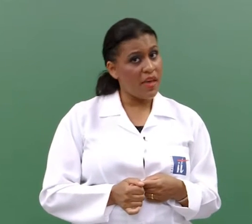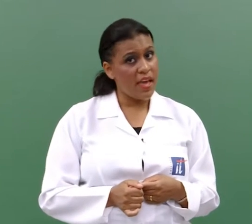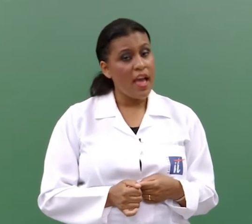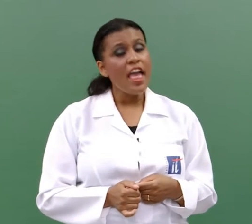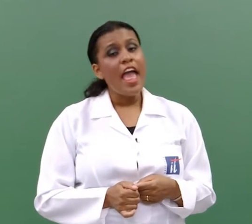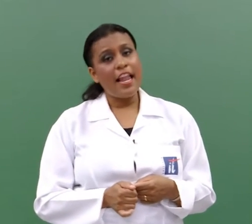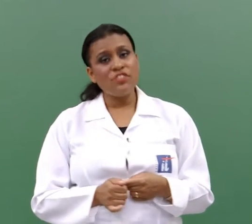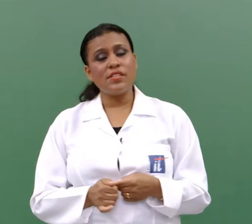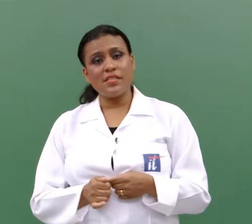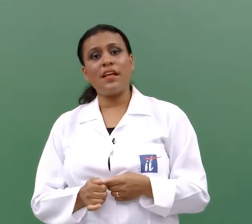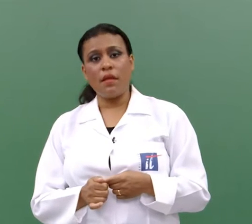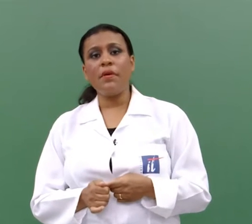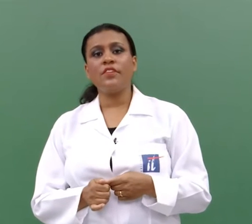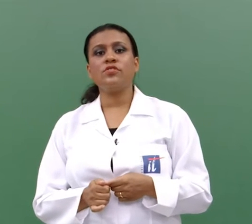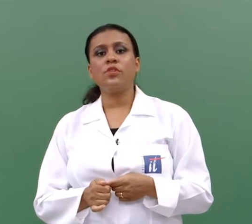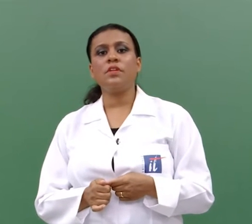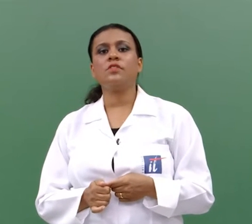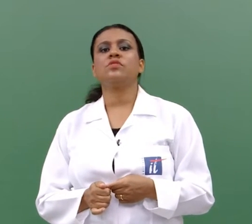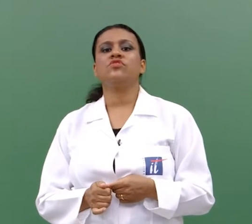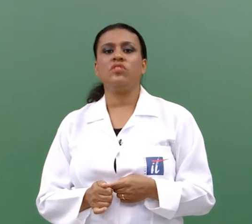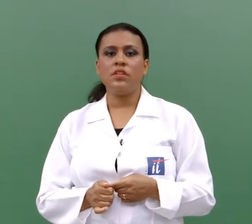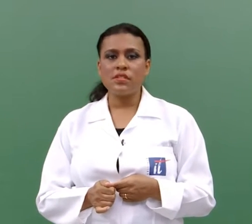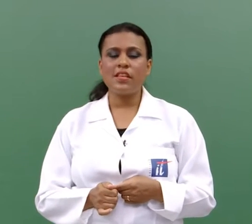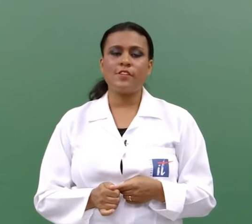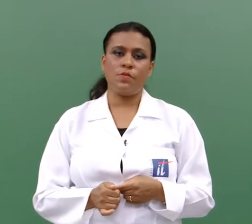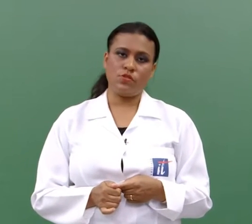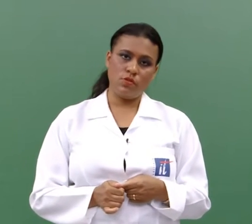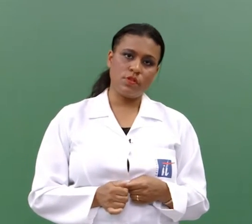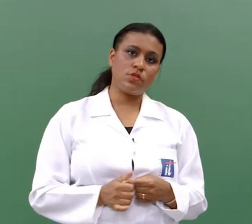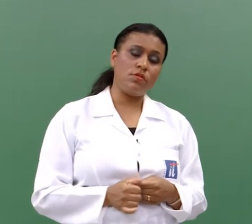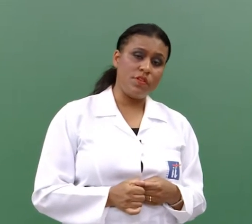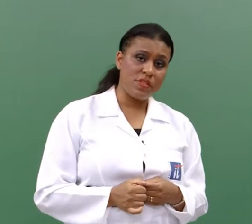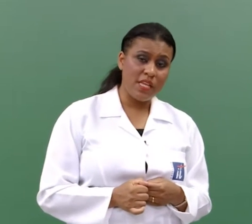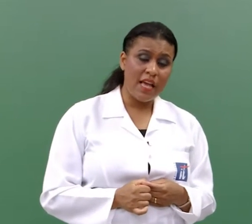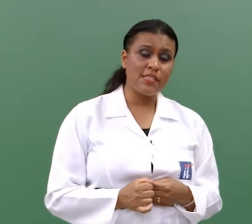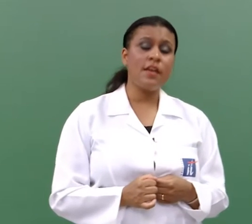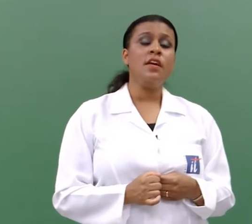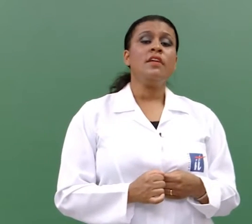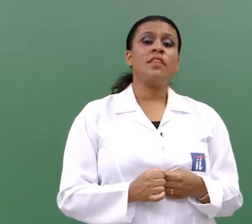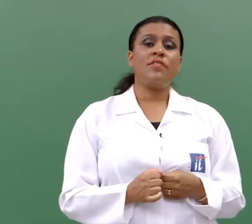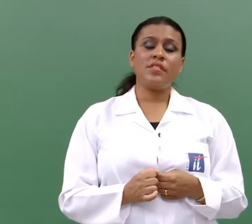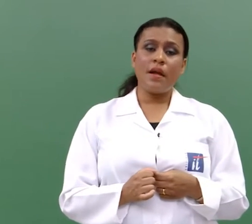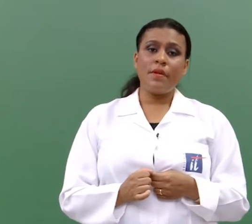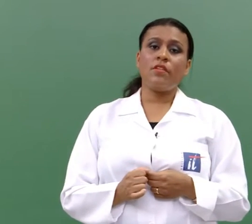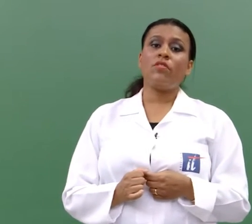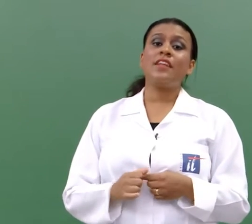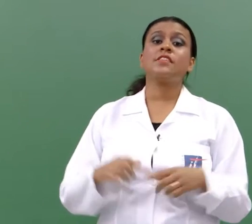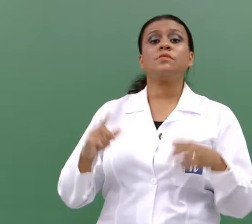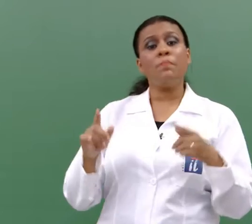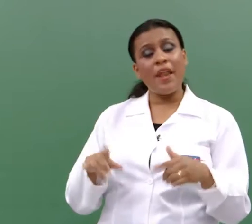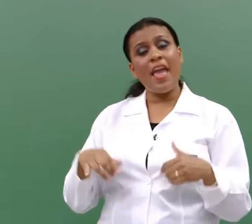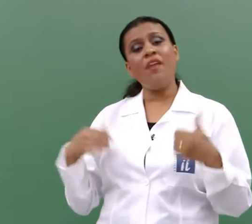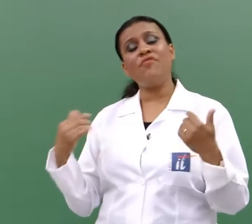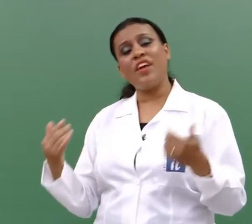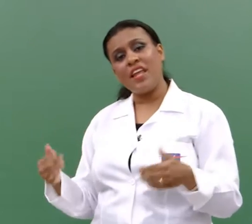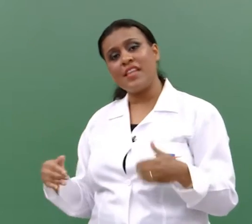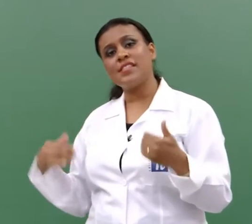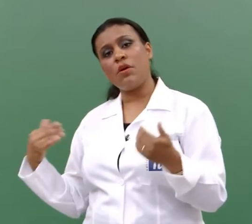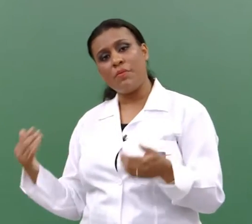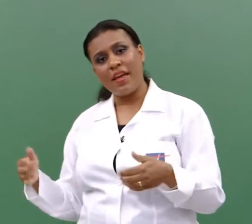9394/96, ela diz exatamente sobre isso. Diz que as pessoas com deficiência devem estar matriculadas preferencialmente